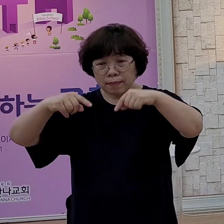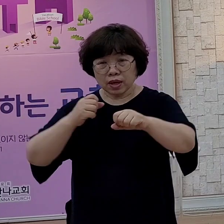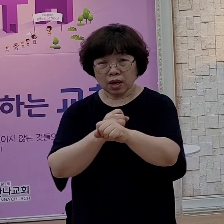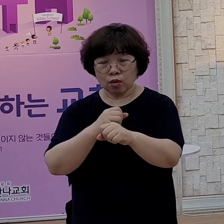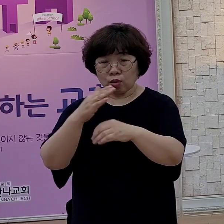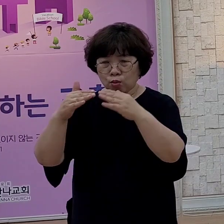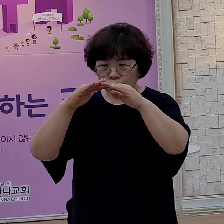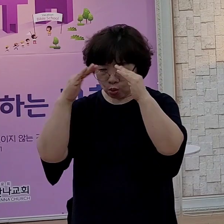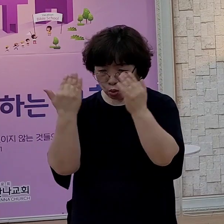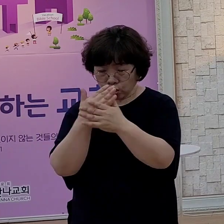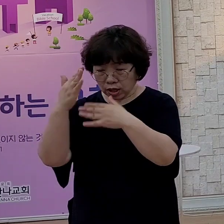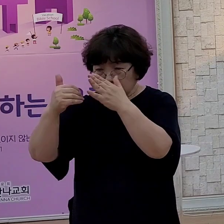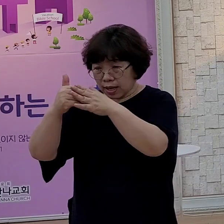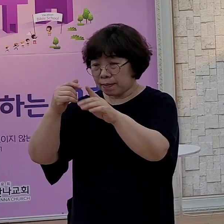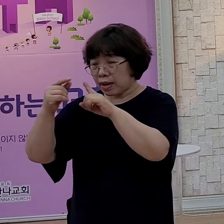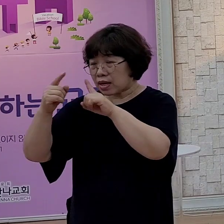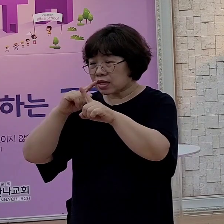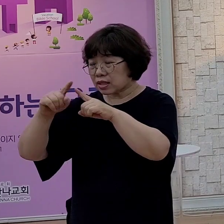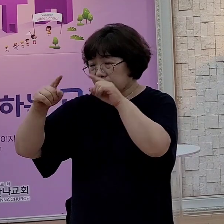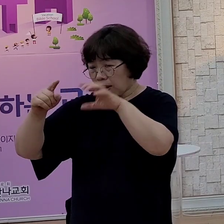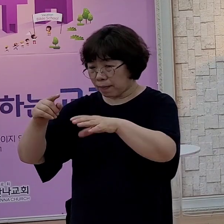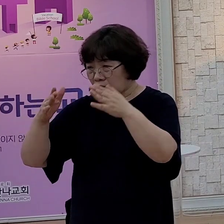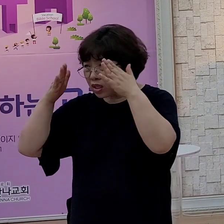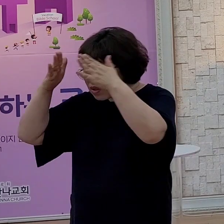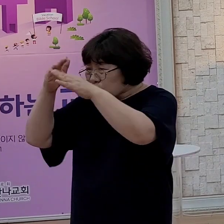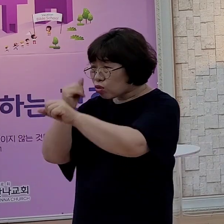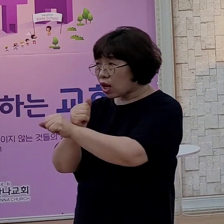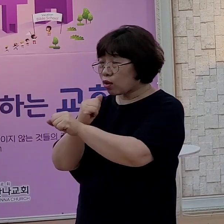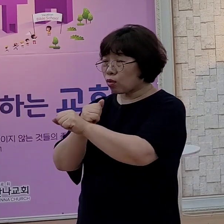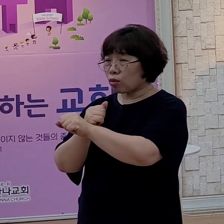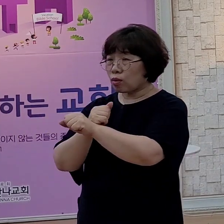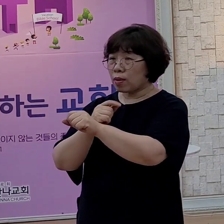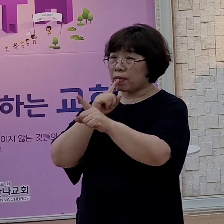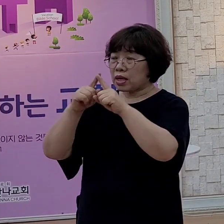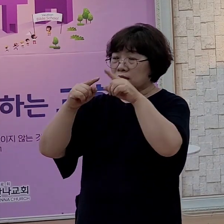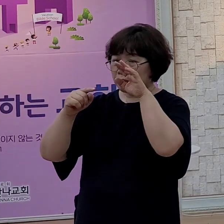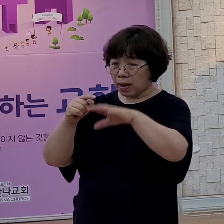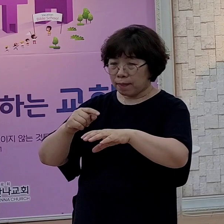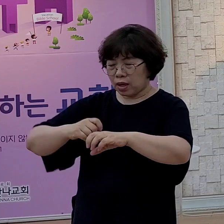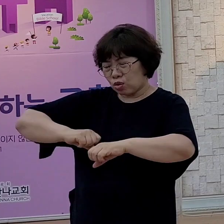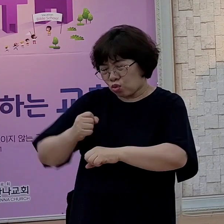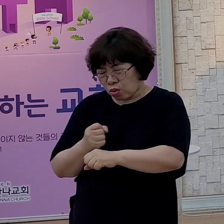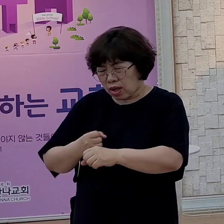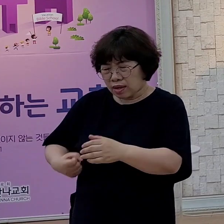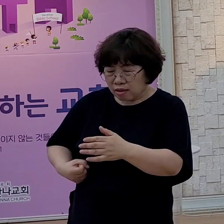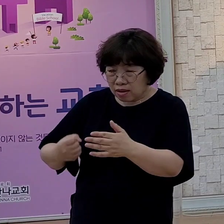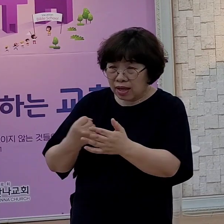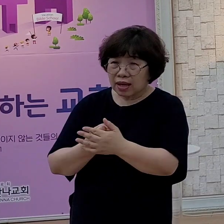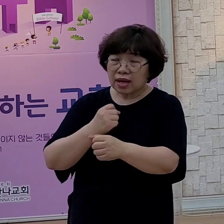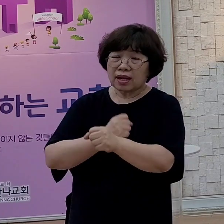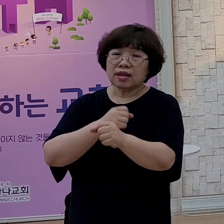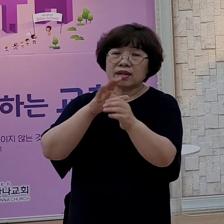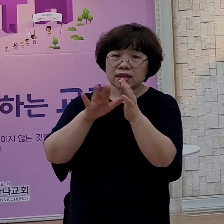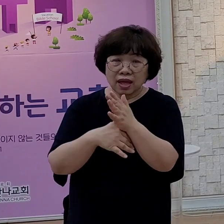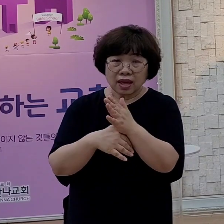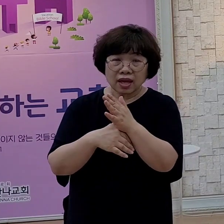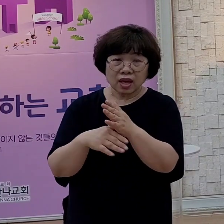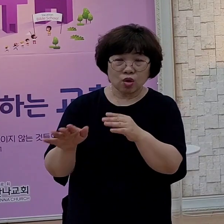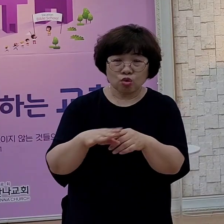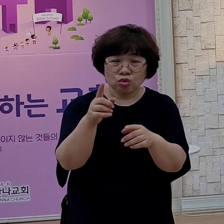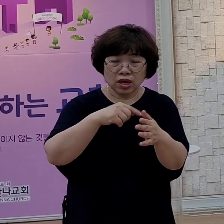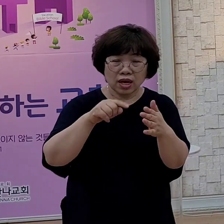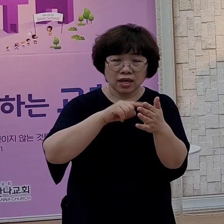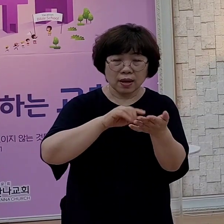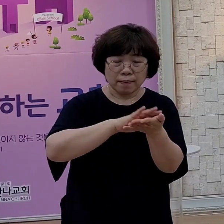앞에 우리가 집중하고 그 말씀 앞에 순종하기를, 비록 작은 소수지만 이 안에서 우리 안에서 이런